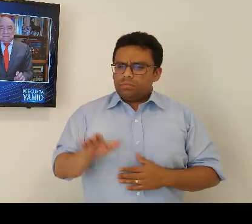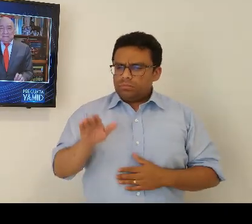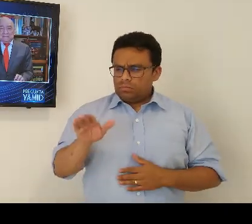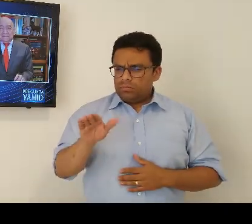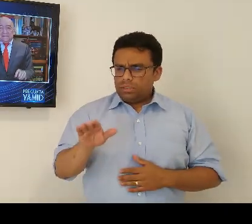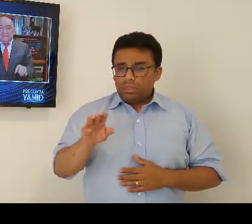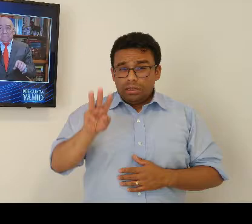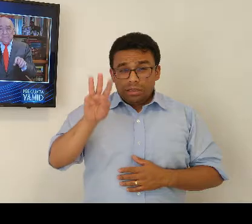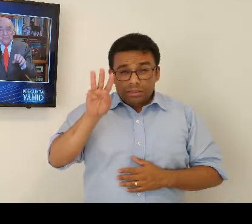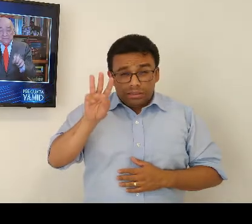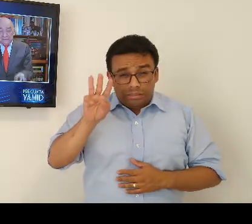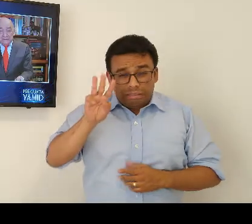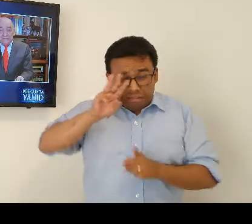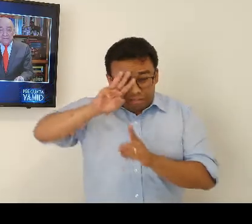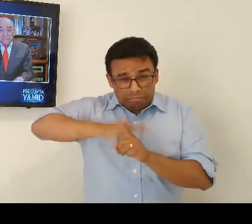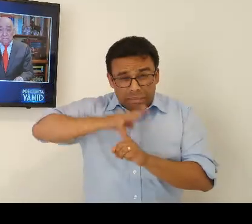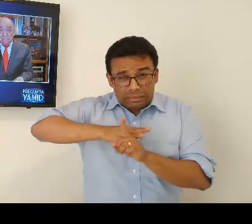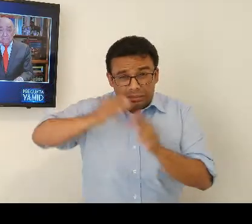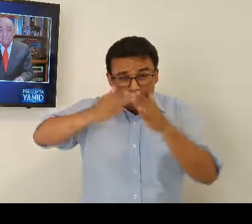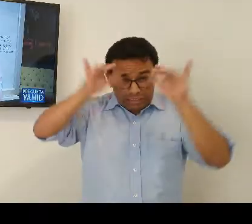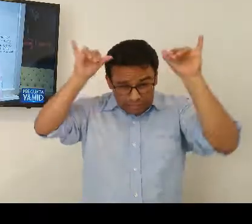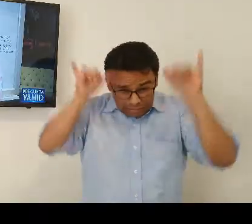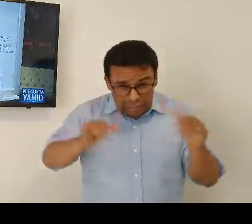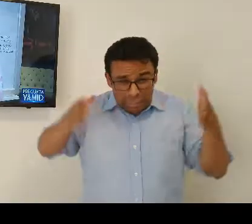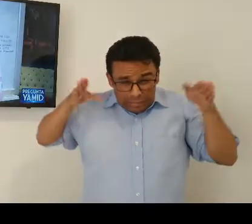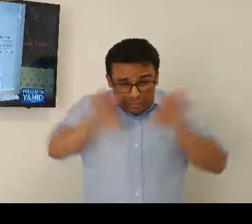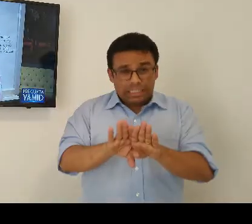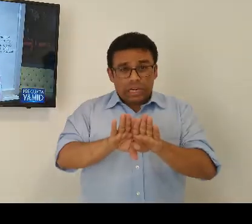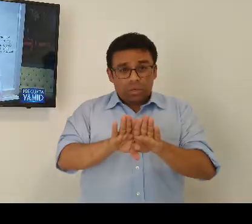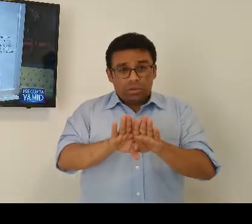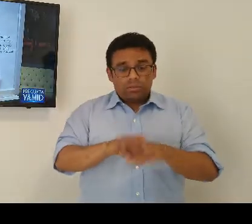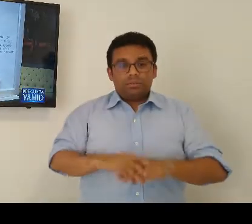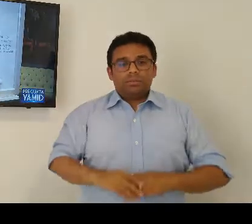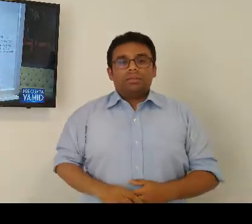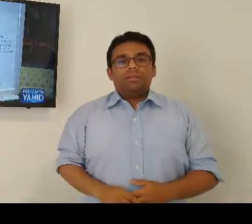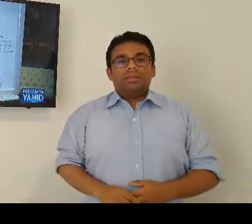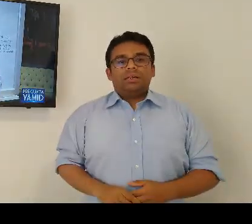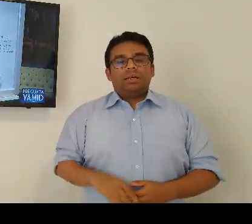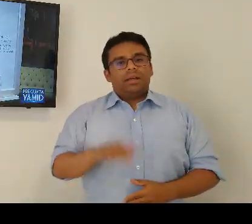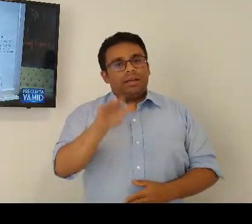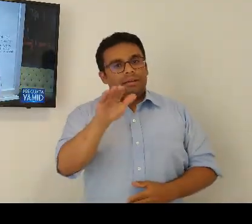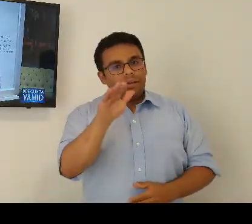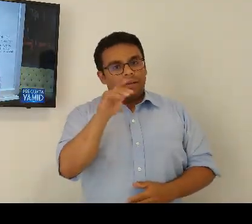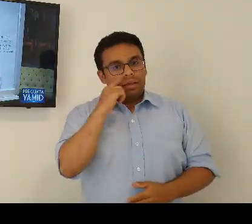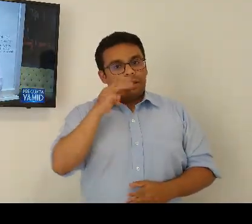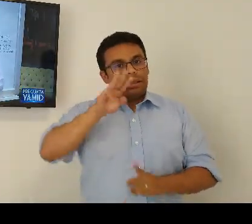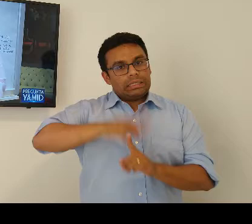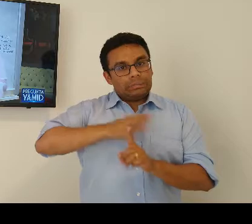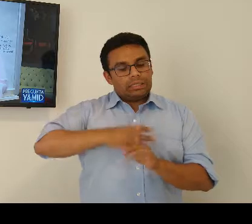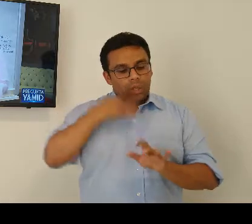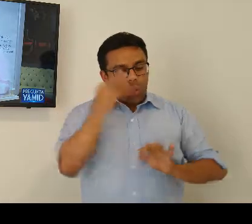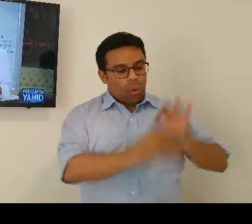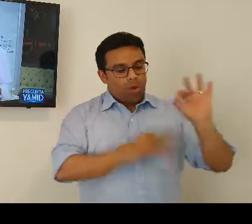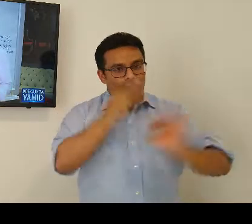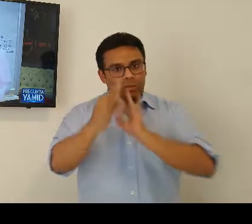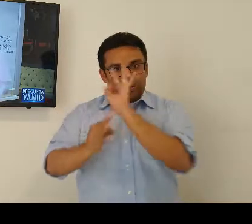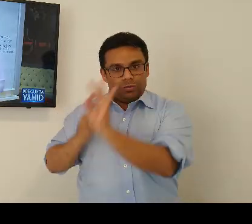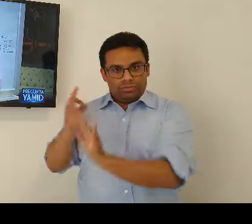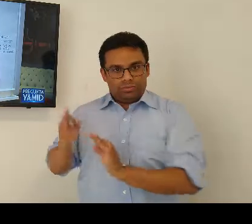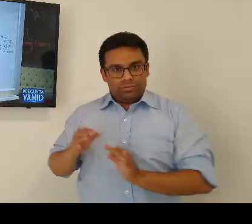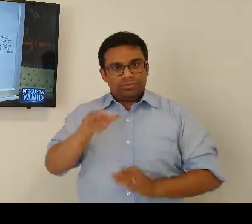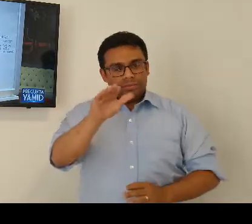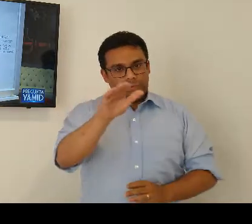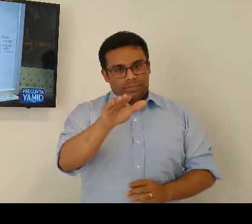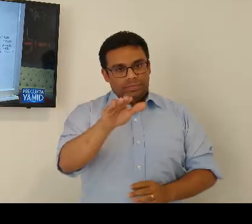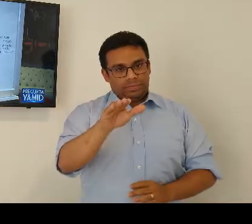3 meses más bajo encierro. 3 meses más cuidándonos, Yamila. 3 meses más